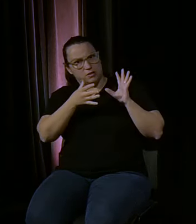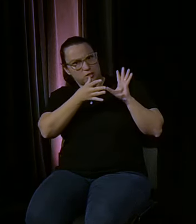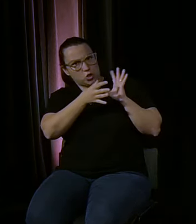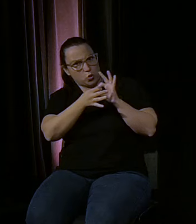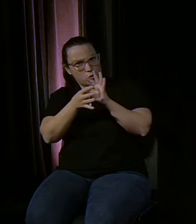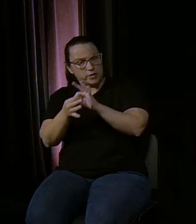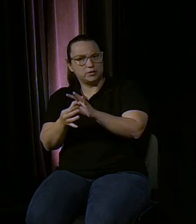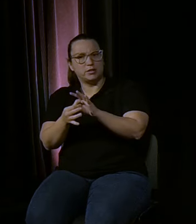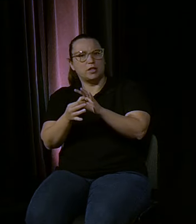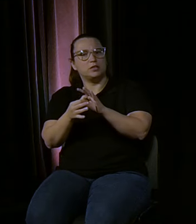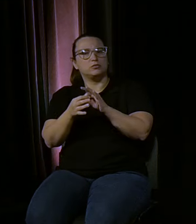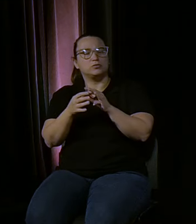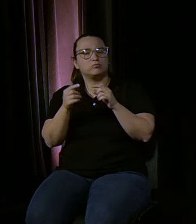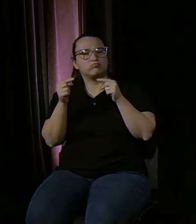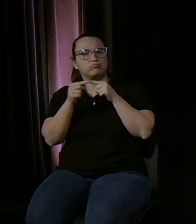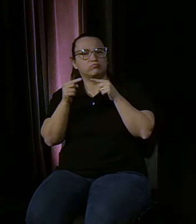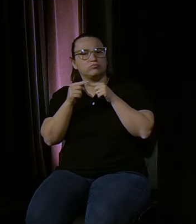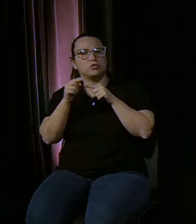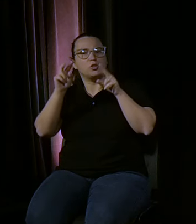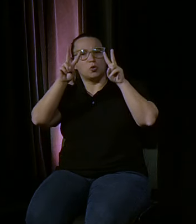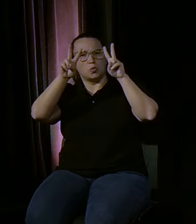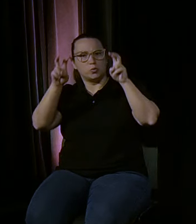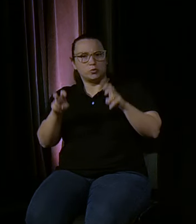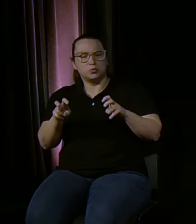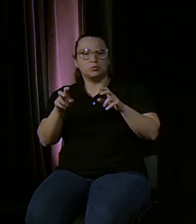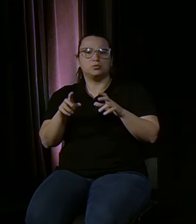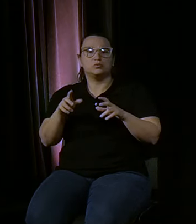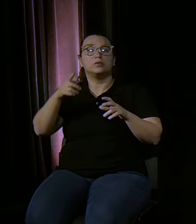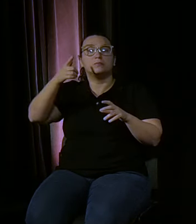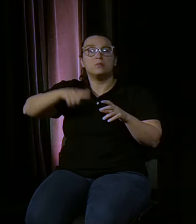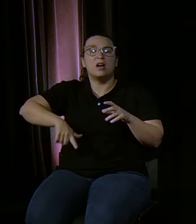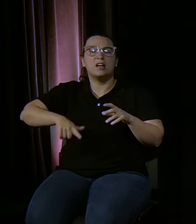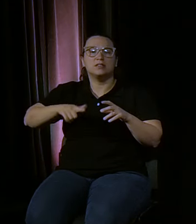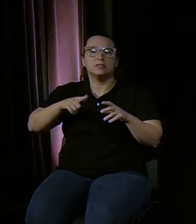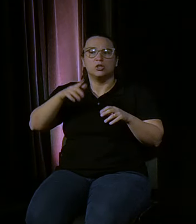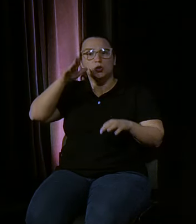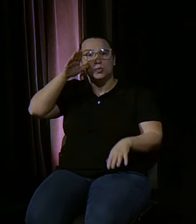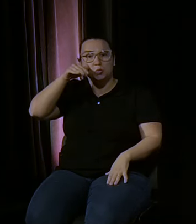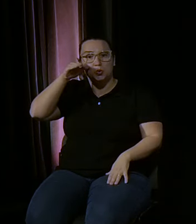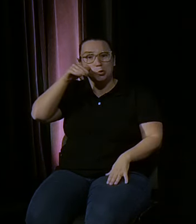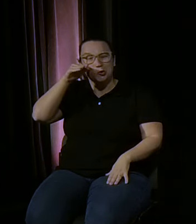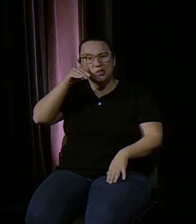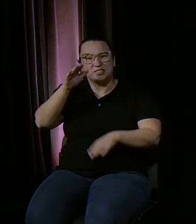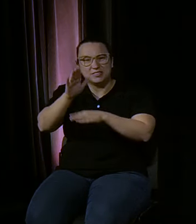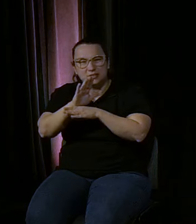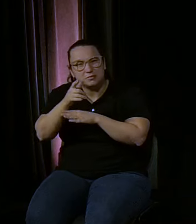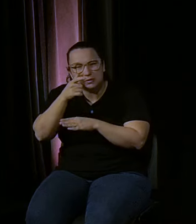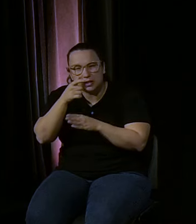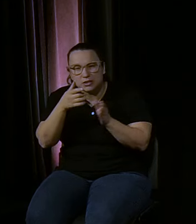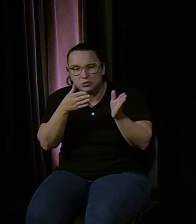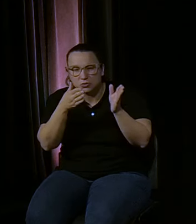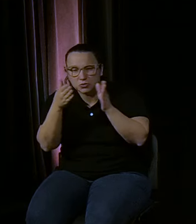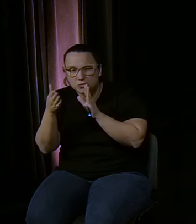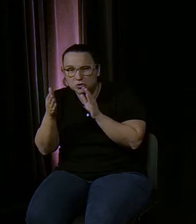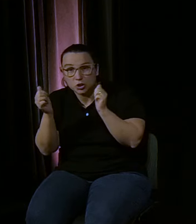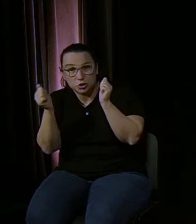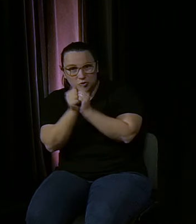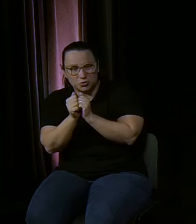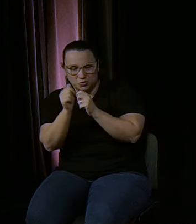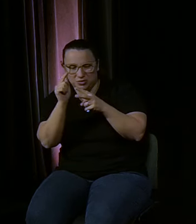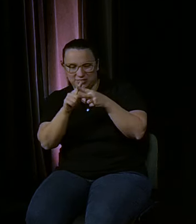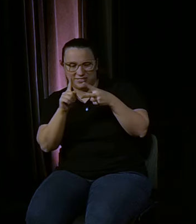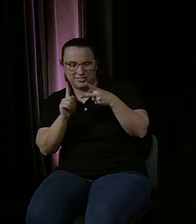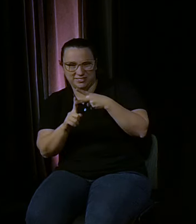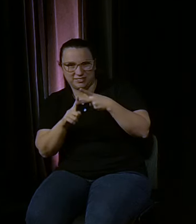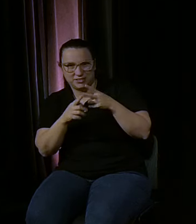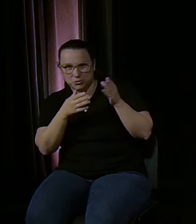conectado com essa dimensão. E, mais do que nunca, foi muito curioso assistir agora os dois filmes juntos